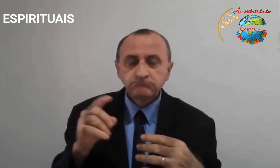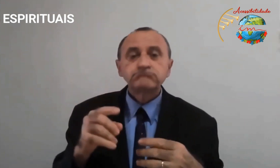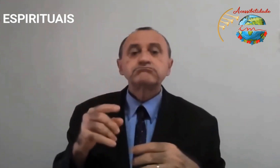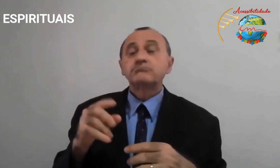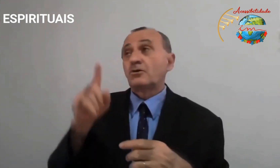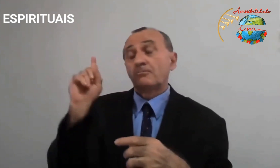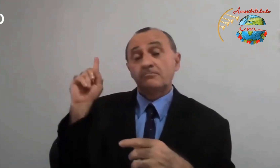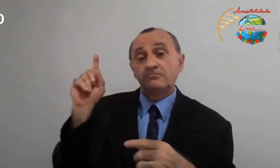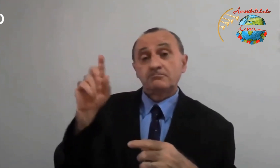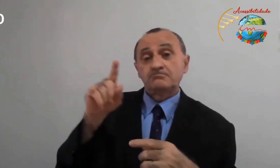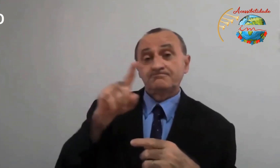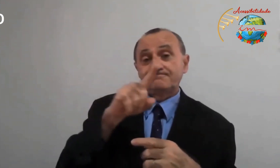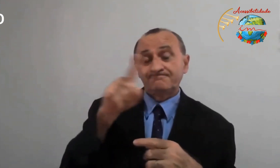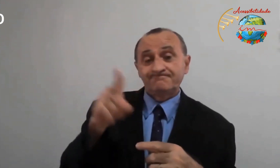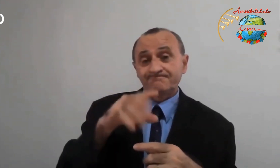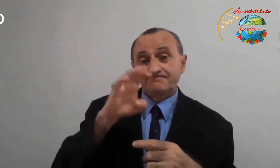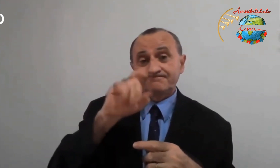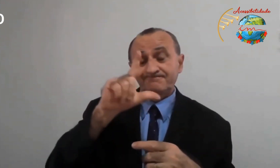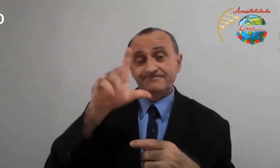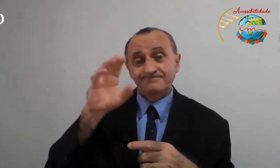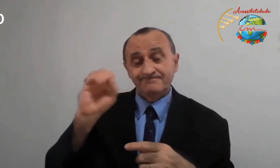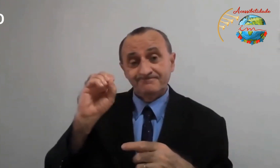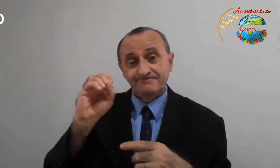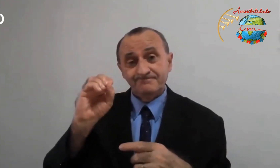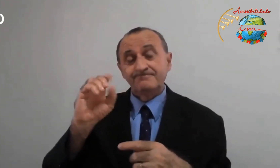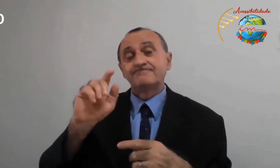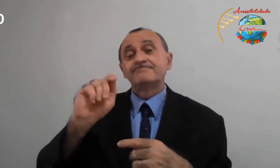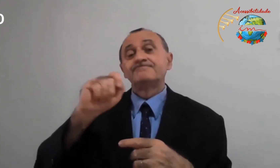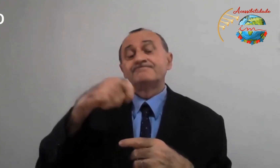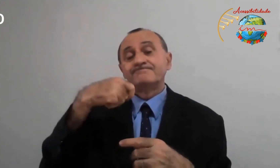Não. Veja, com zelo.